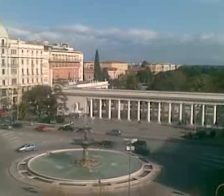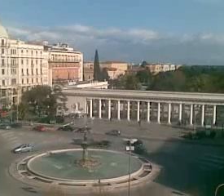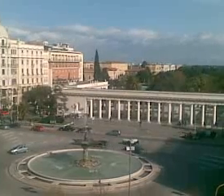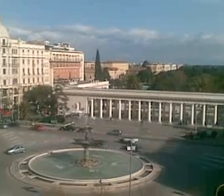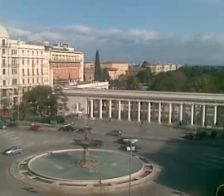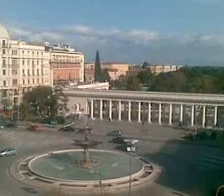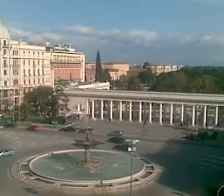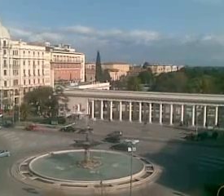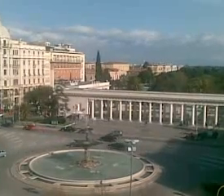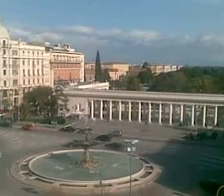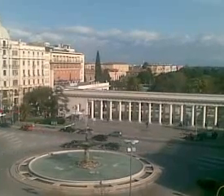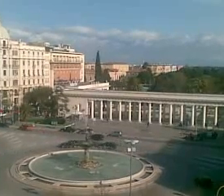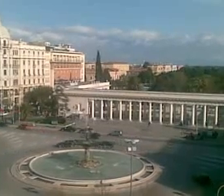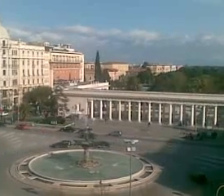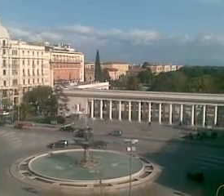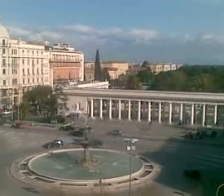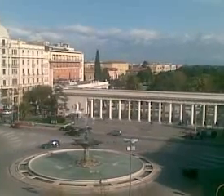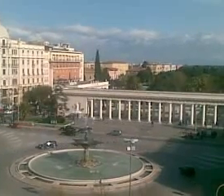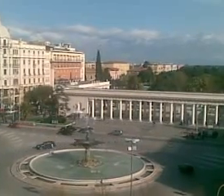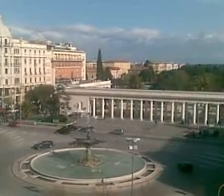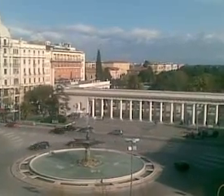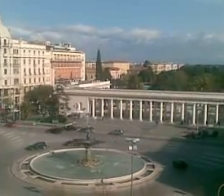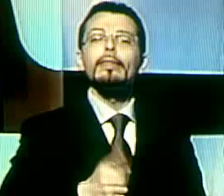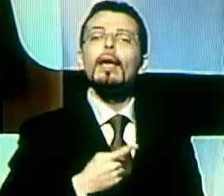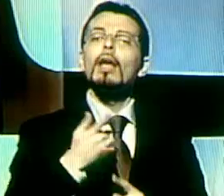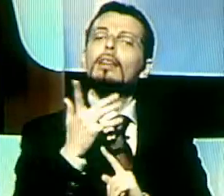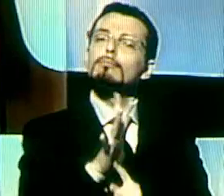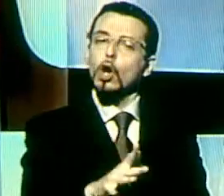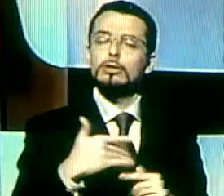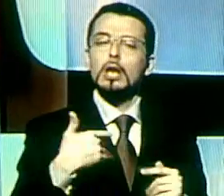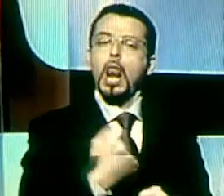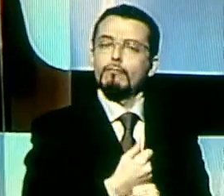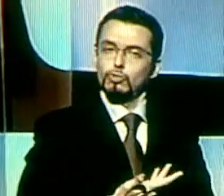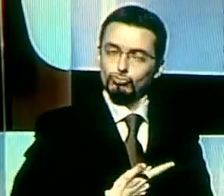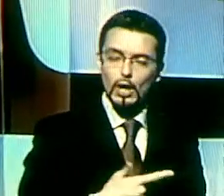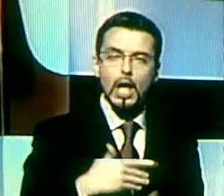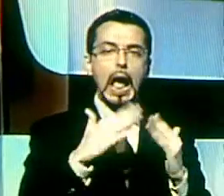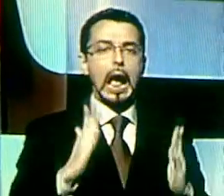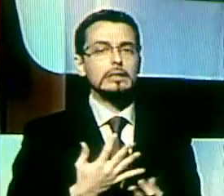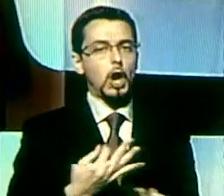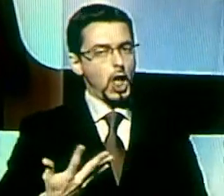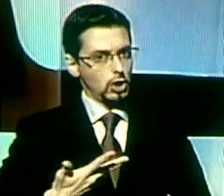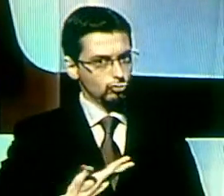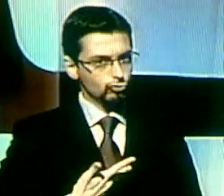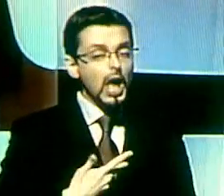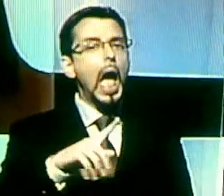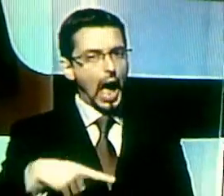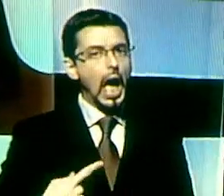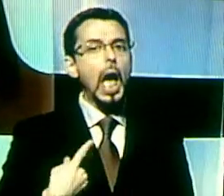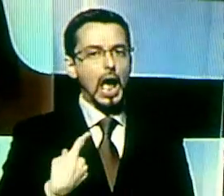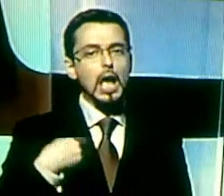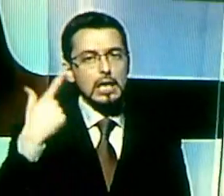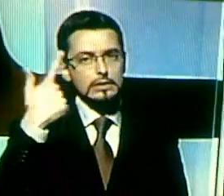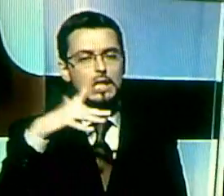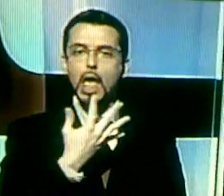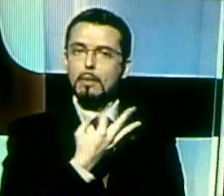anni riesce a ritenere che è possibile bastonare, dare botte, creare